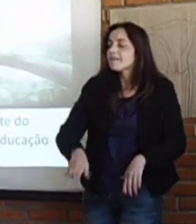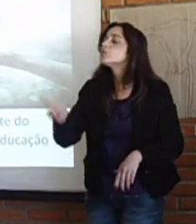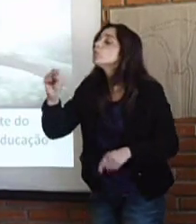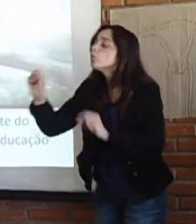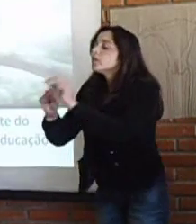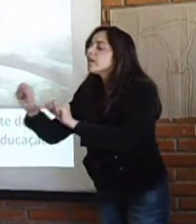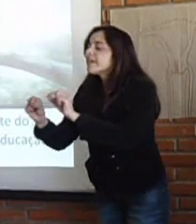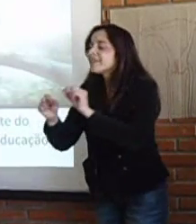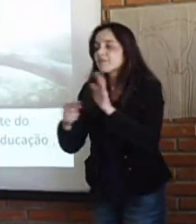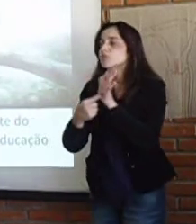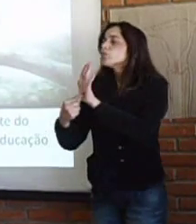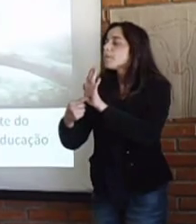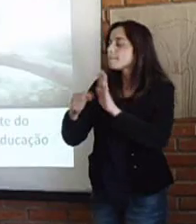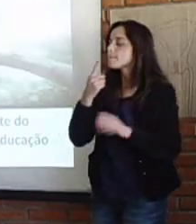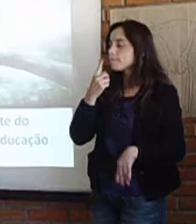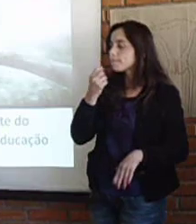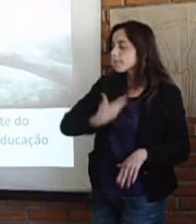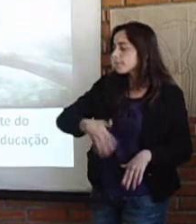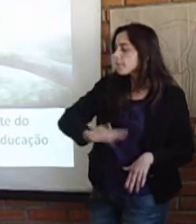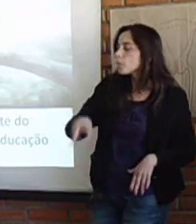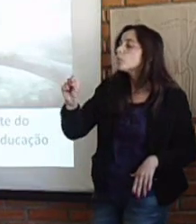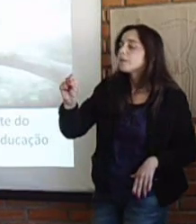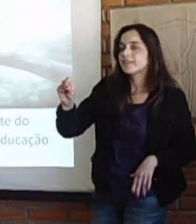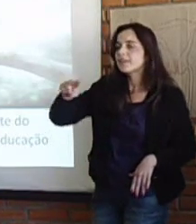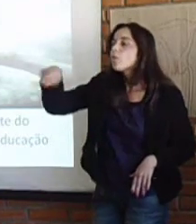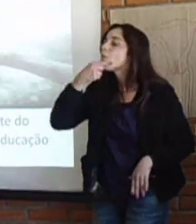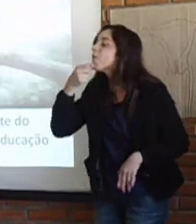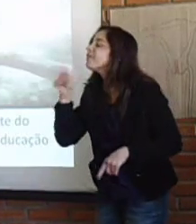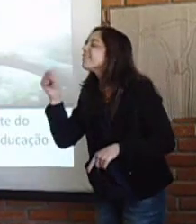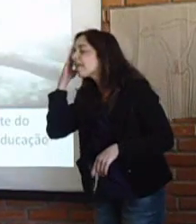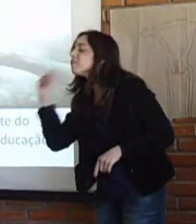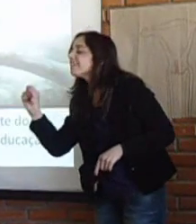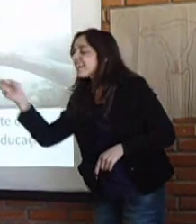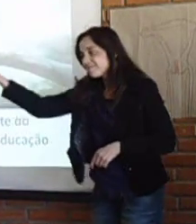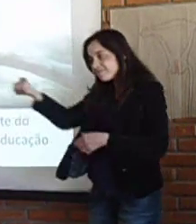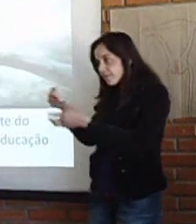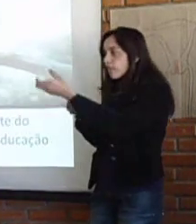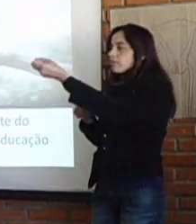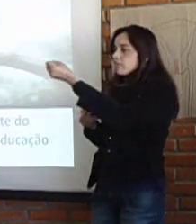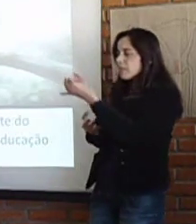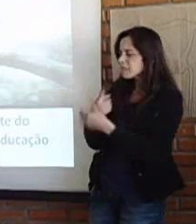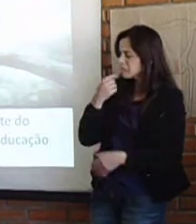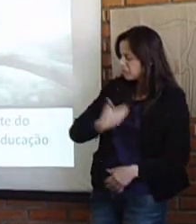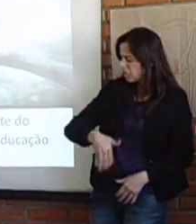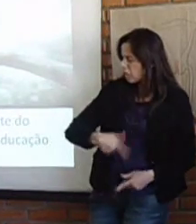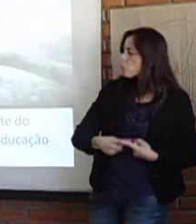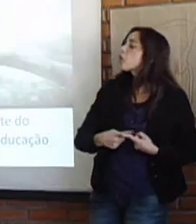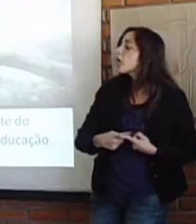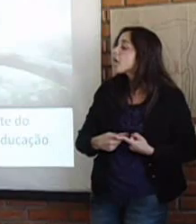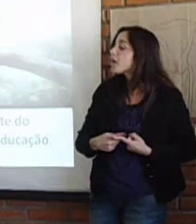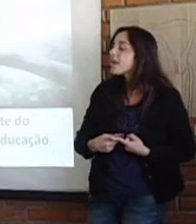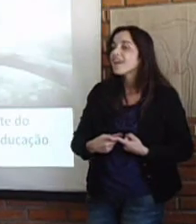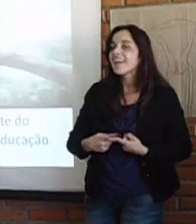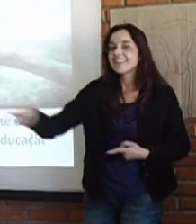eles entendem, do que eles sabem, principalmente os meninos, o que eles ouvem falar, sobre exatamente que sangue é esse, por que sangra, para